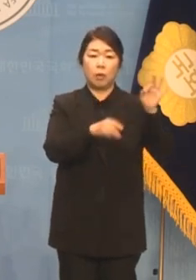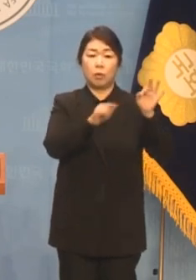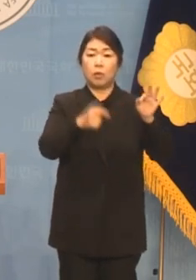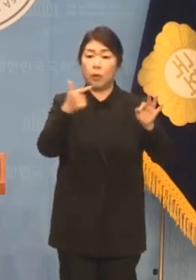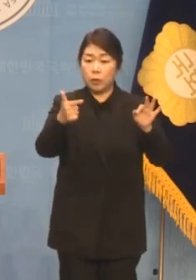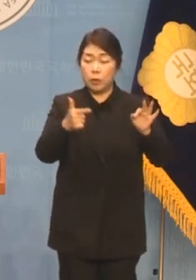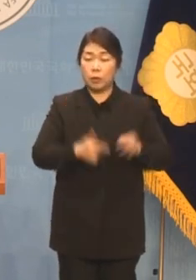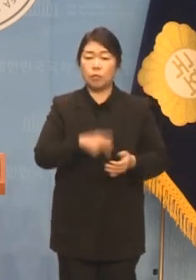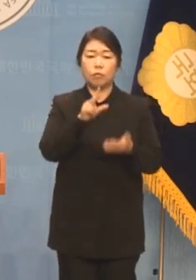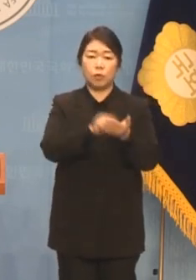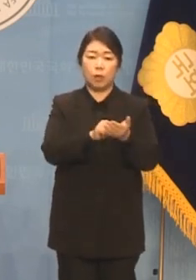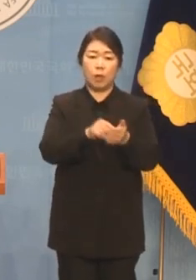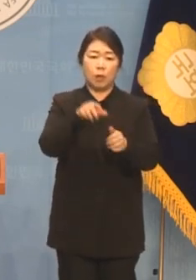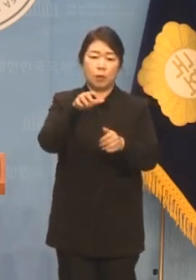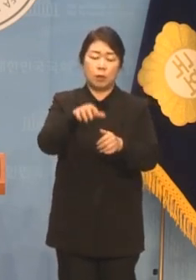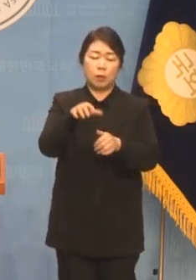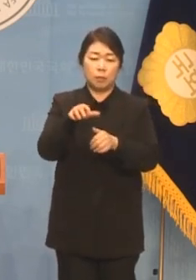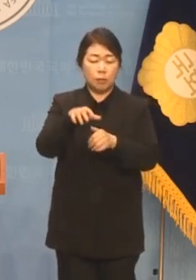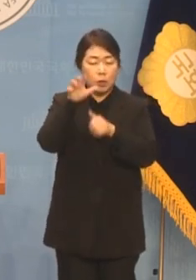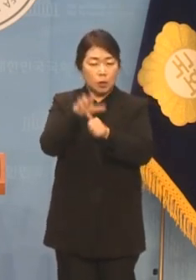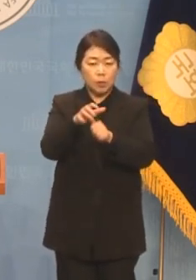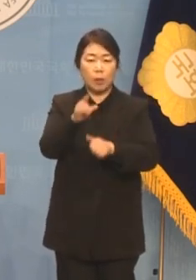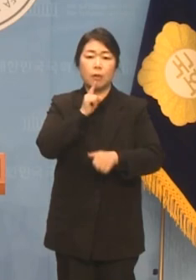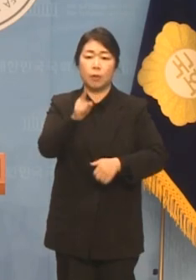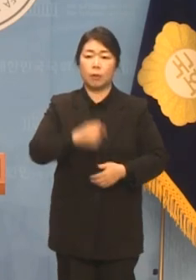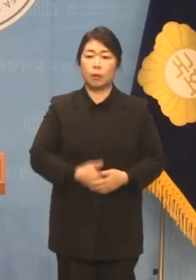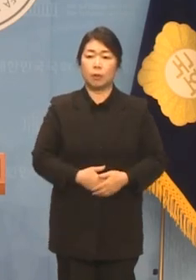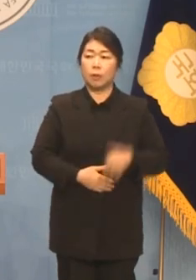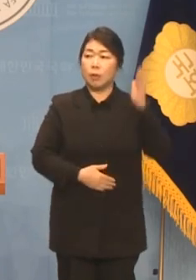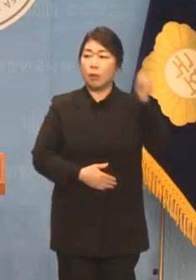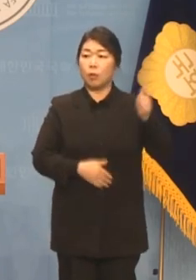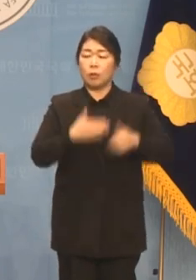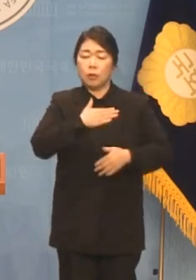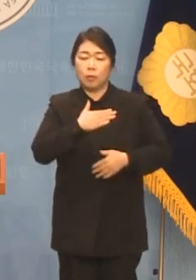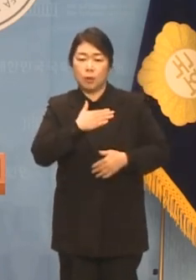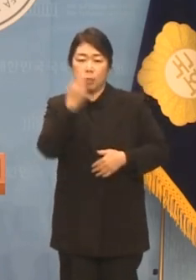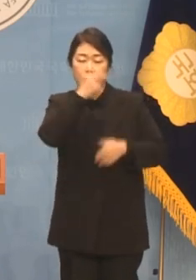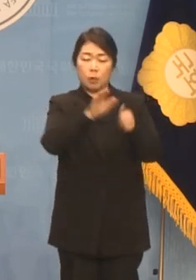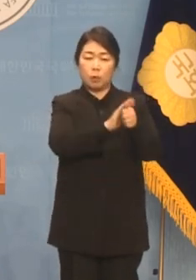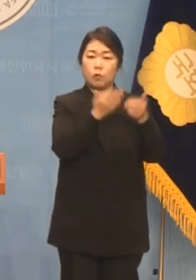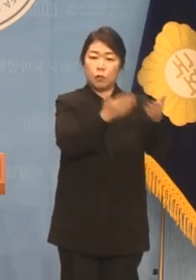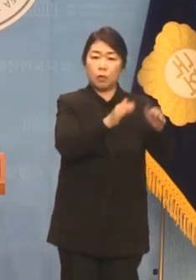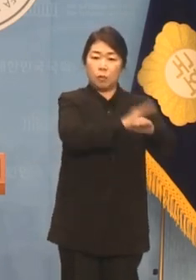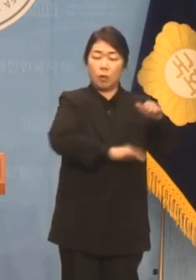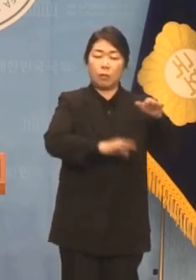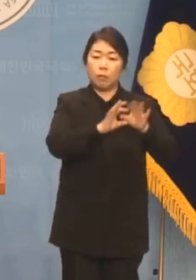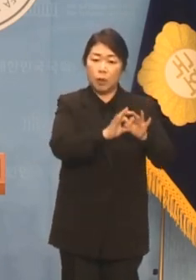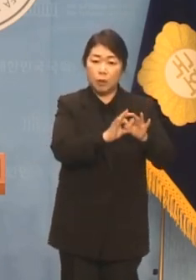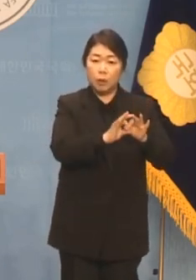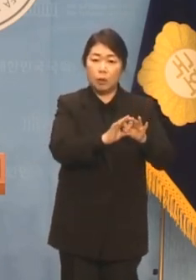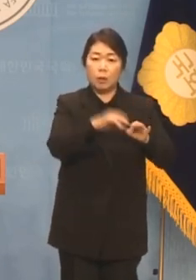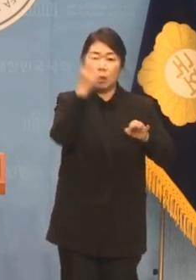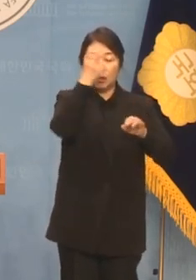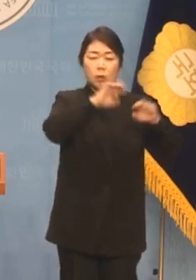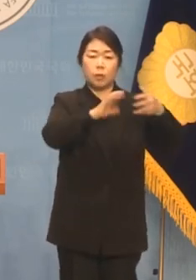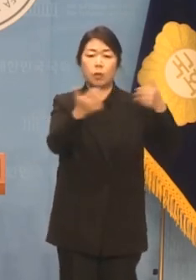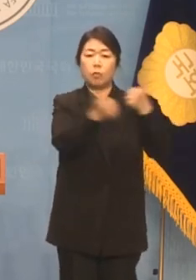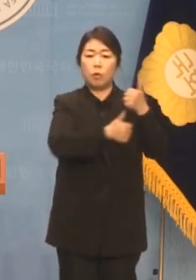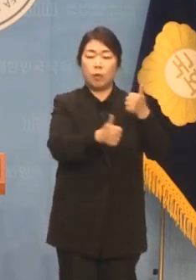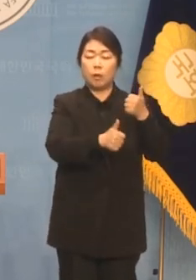이러니 선거방송 심의 위원회가 대통령 심기를 지키는 편파 심의 위원회라는